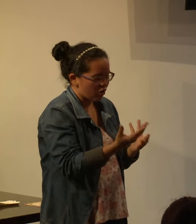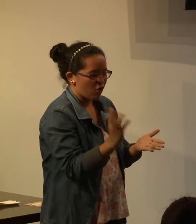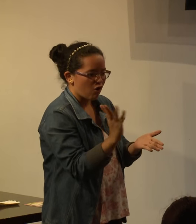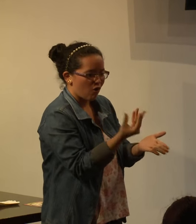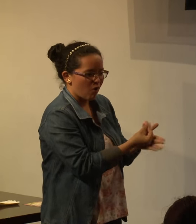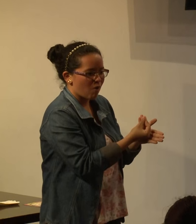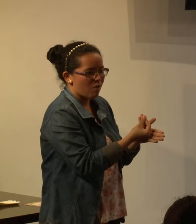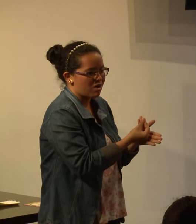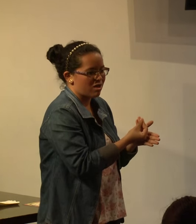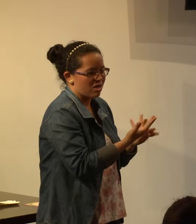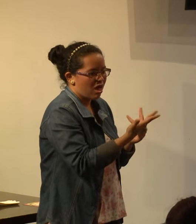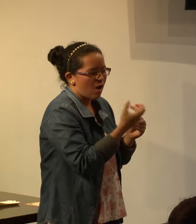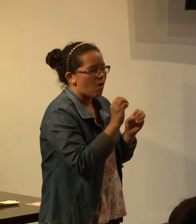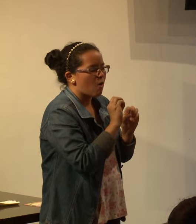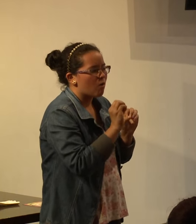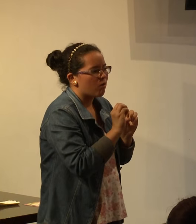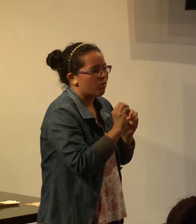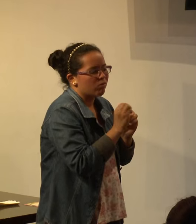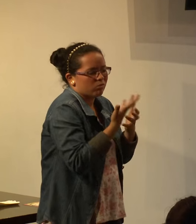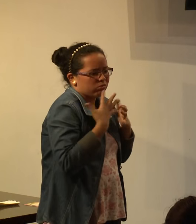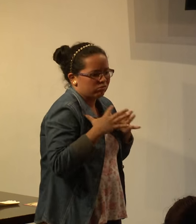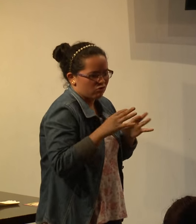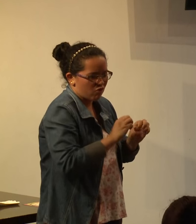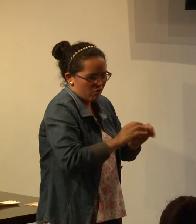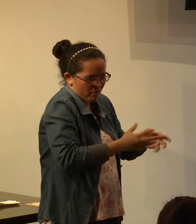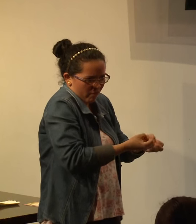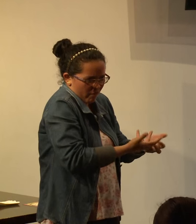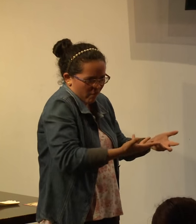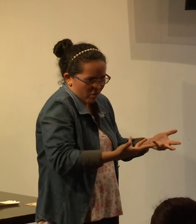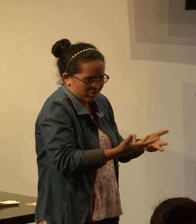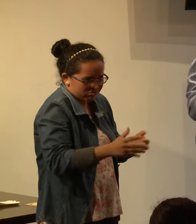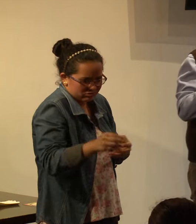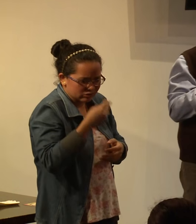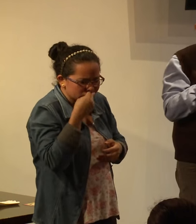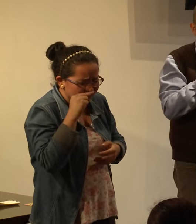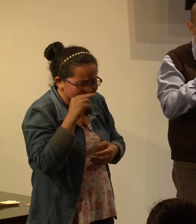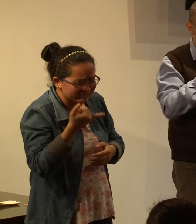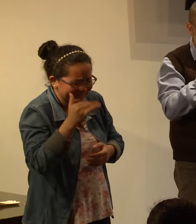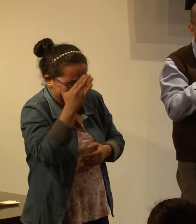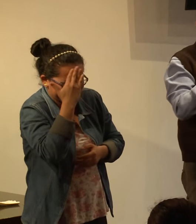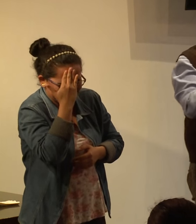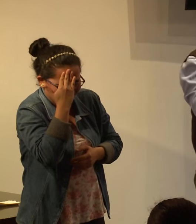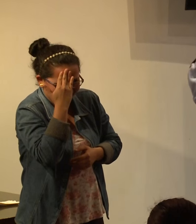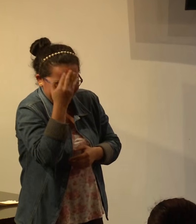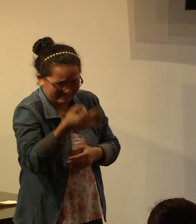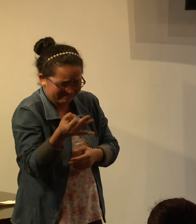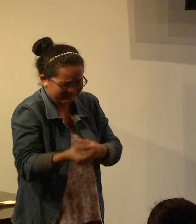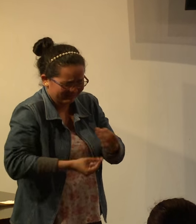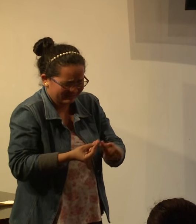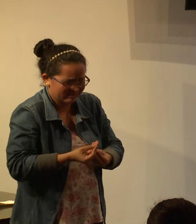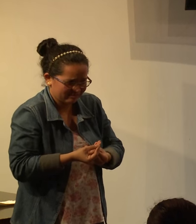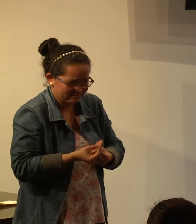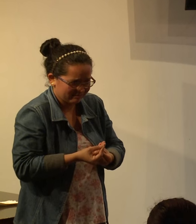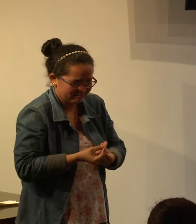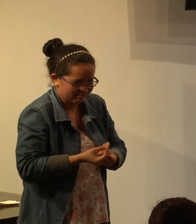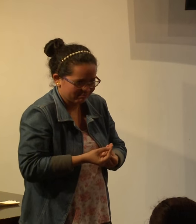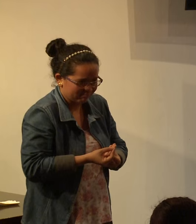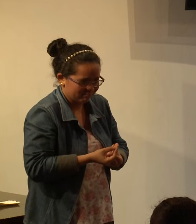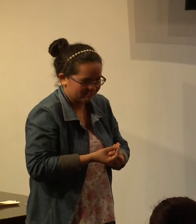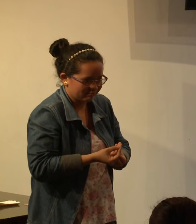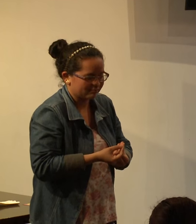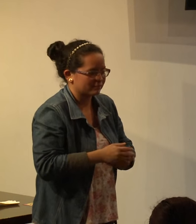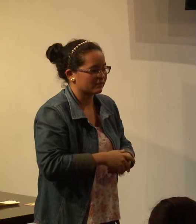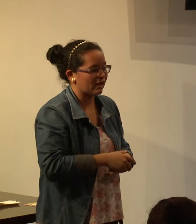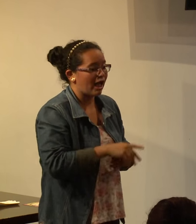una imagen o a cualquier cosa, que los niños todo el tiempo lo hacen, y cuando me vuelvo a la pregunta del sentido,